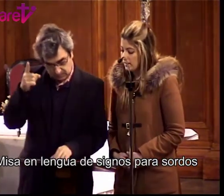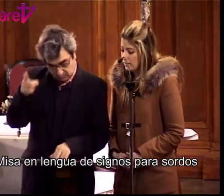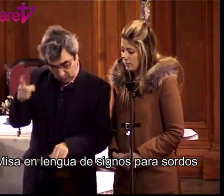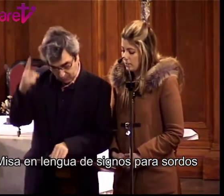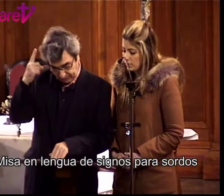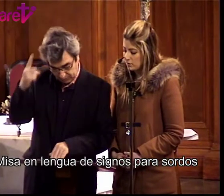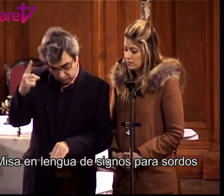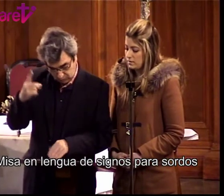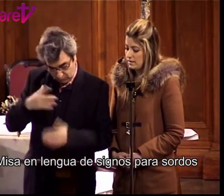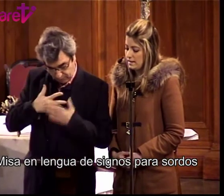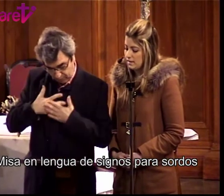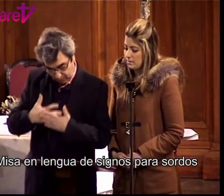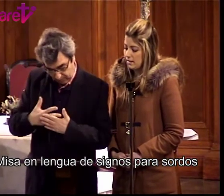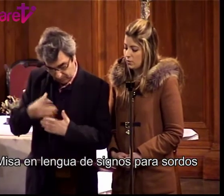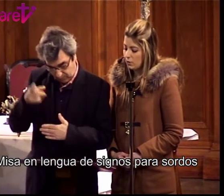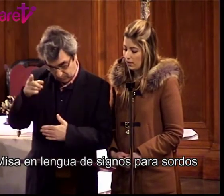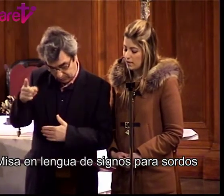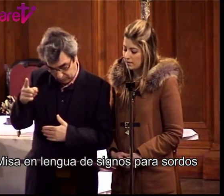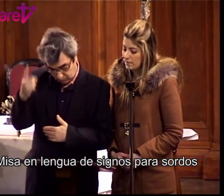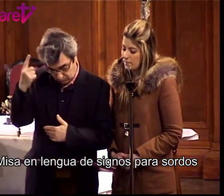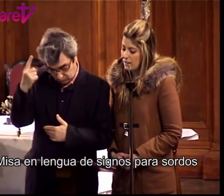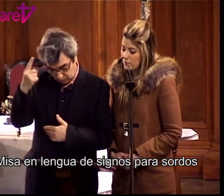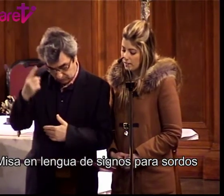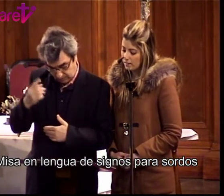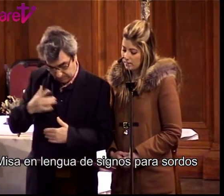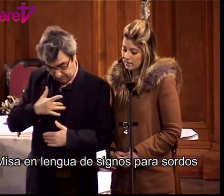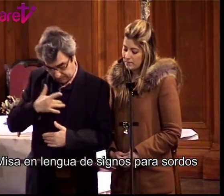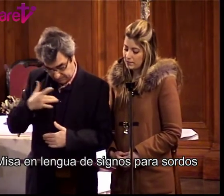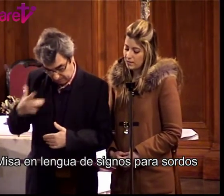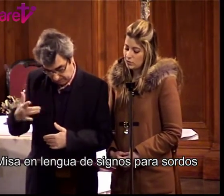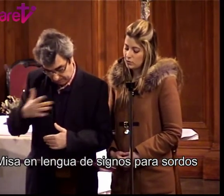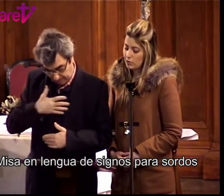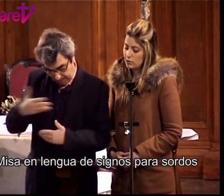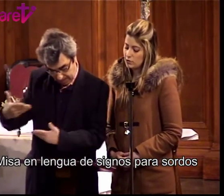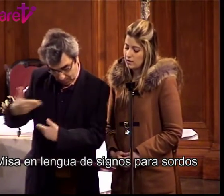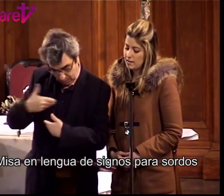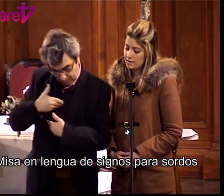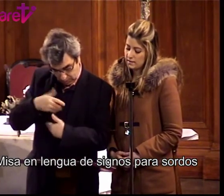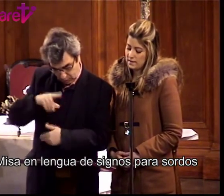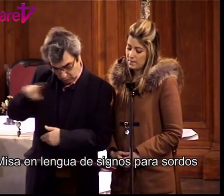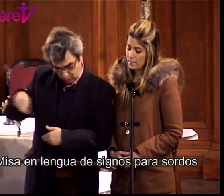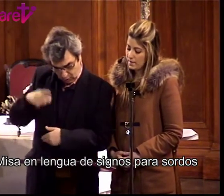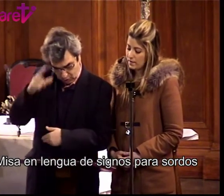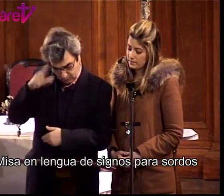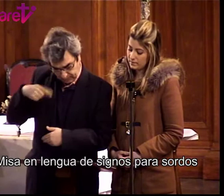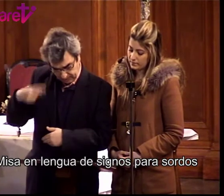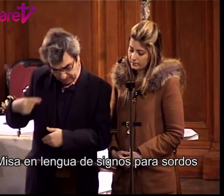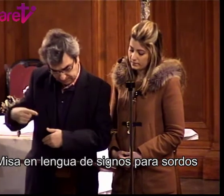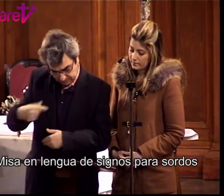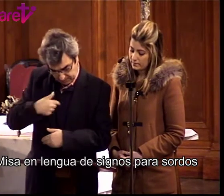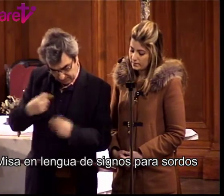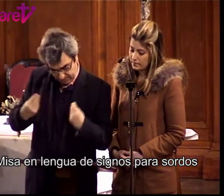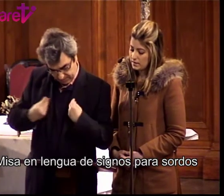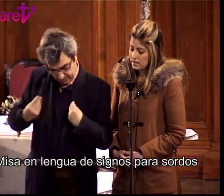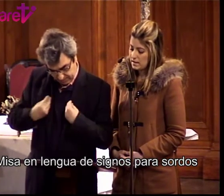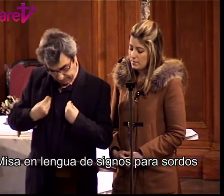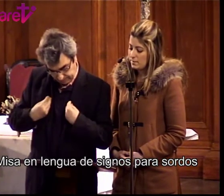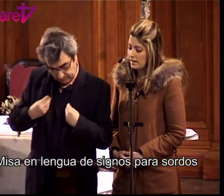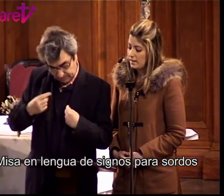tu Dios es misericordia, me ayudan todos los días de mi vida. Y viviré en